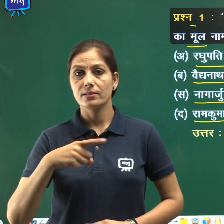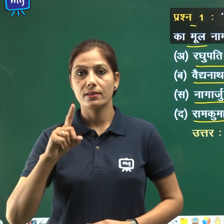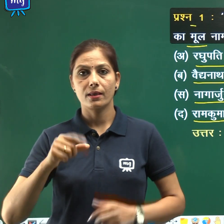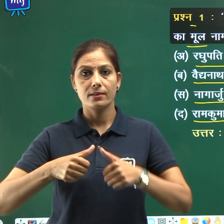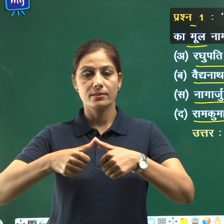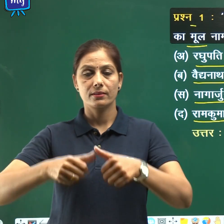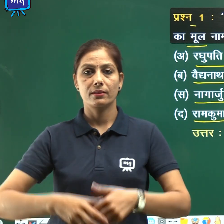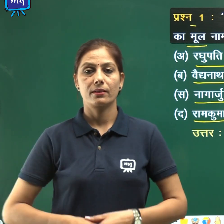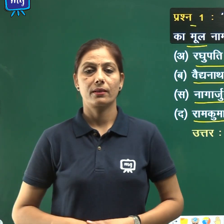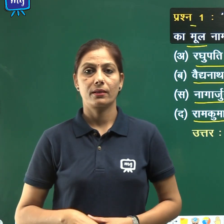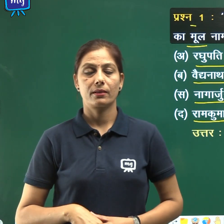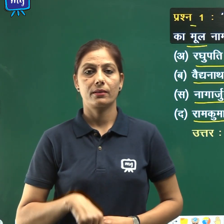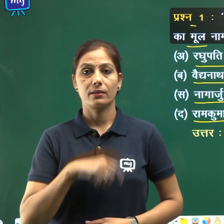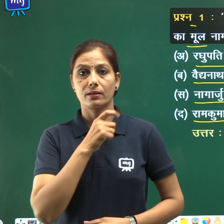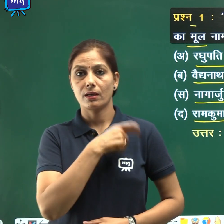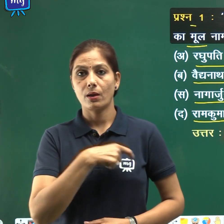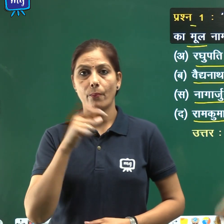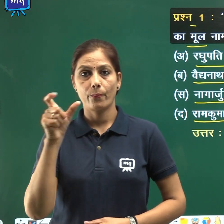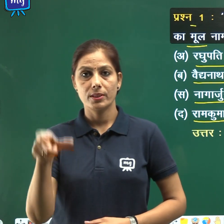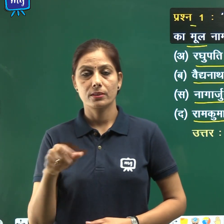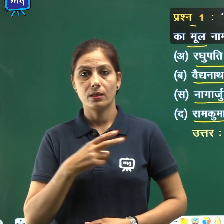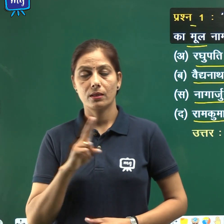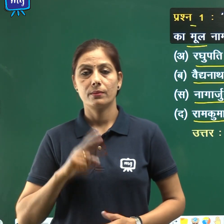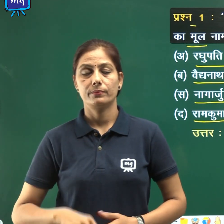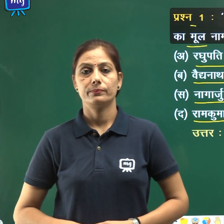है रघुपति साहेब फिराक।